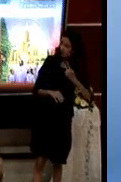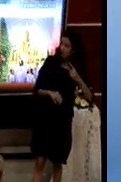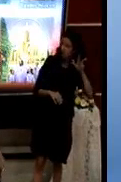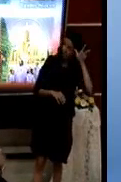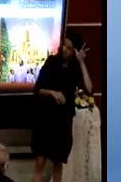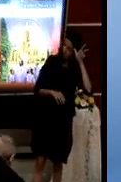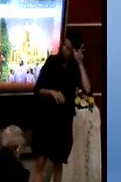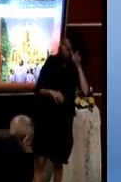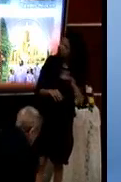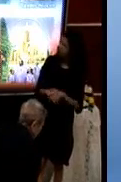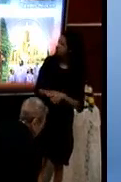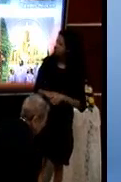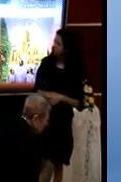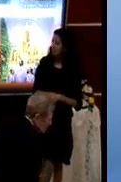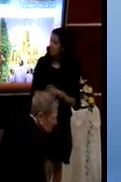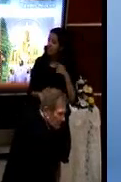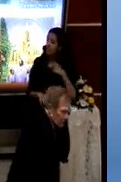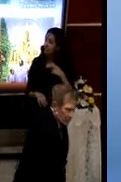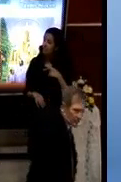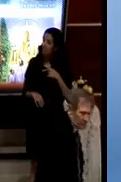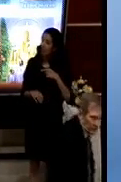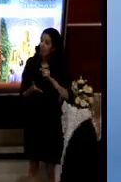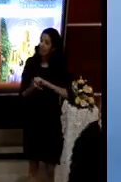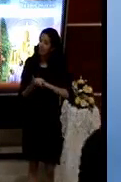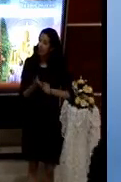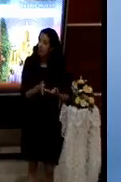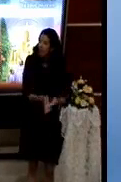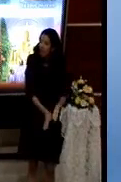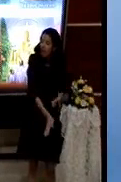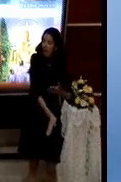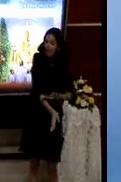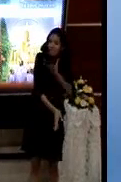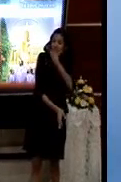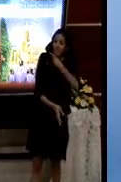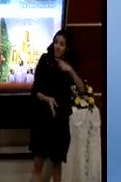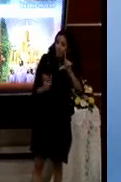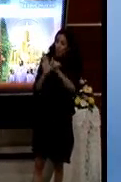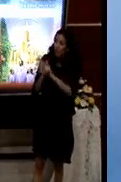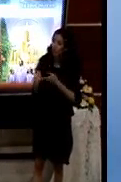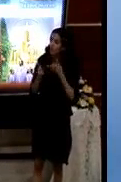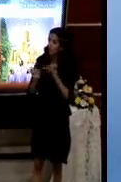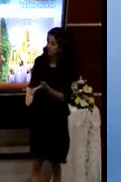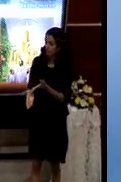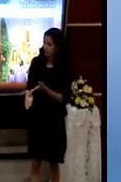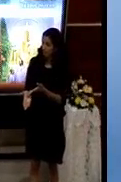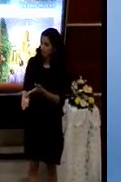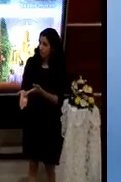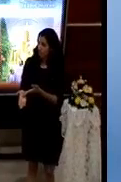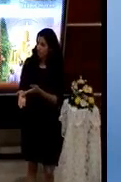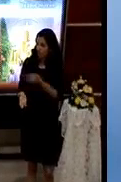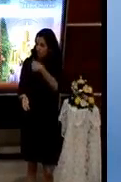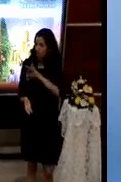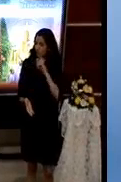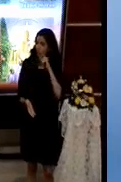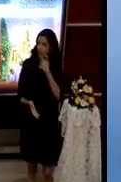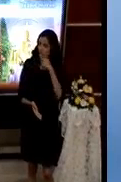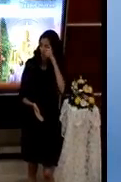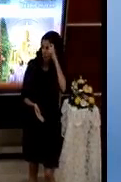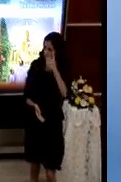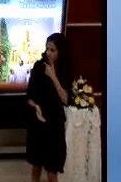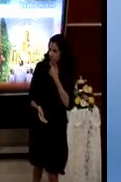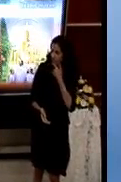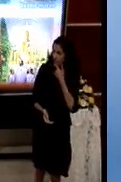entregara los 10 mandamientos a Moisés. Anterior a los 10 mandamientos ya había